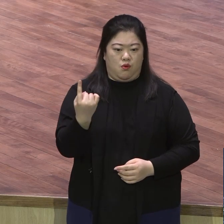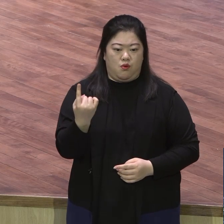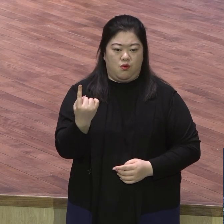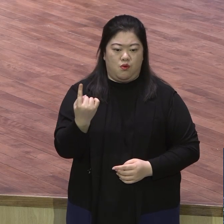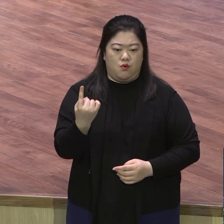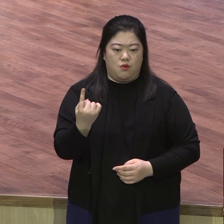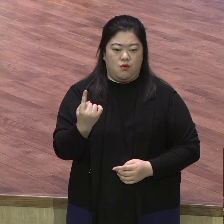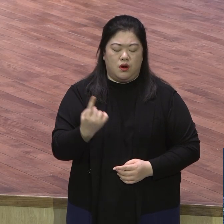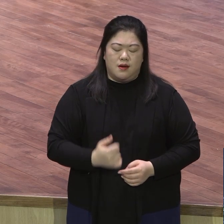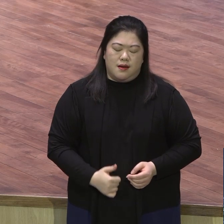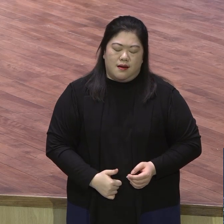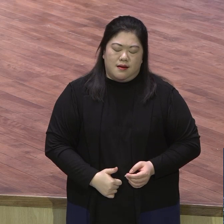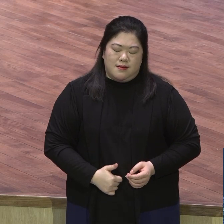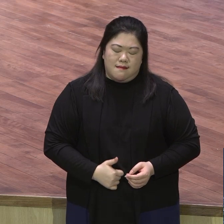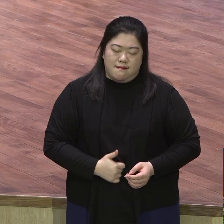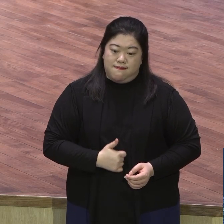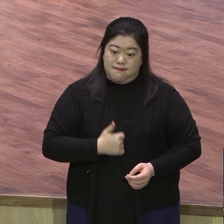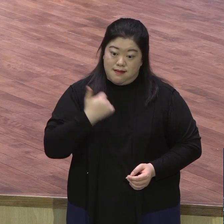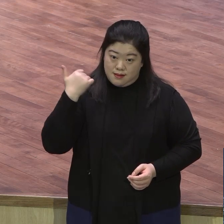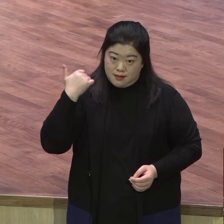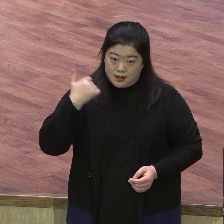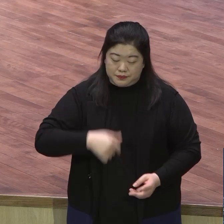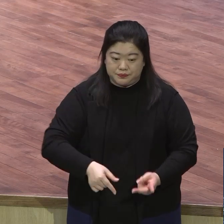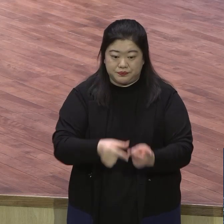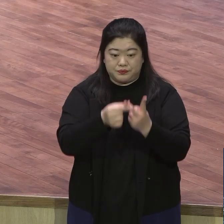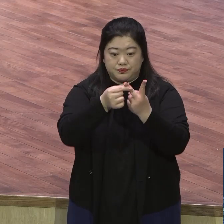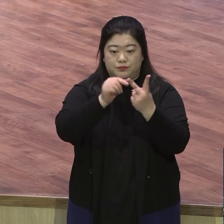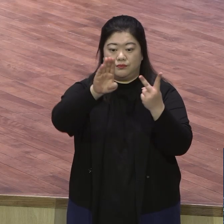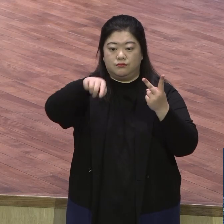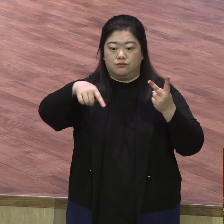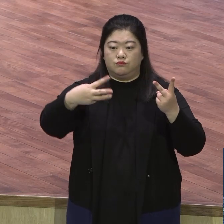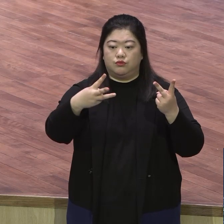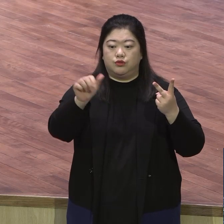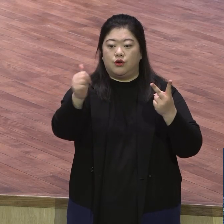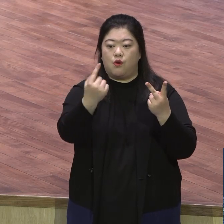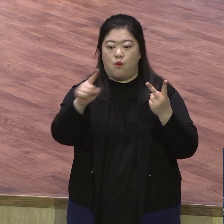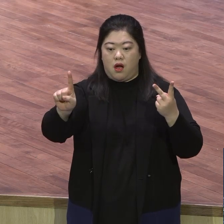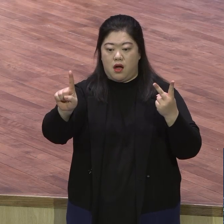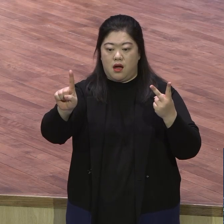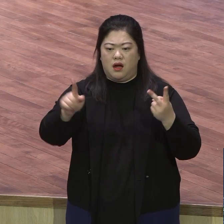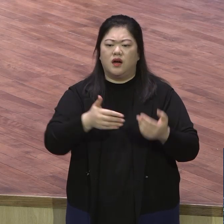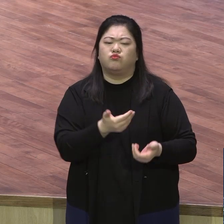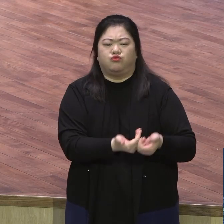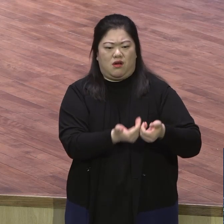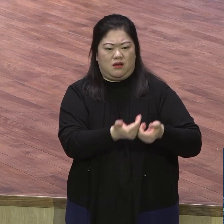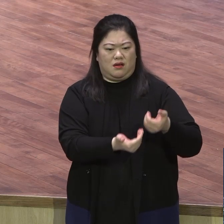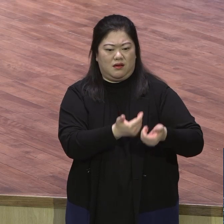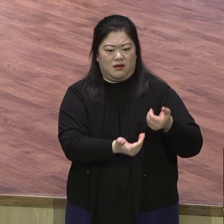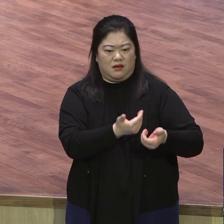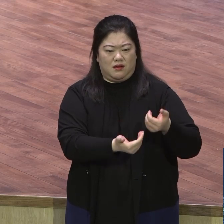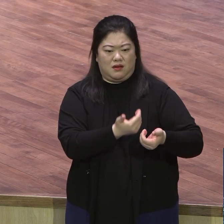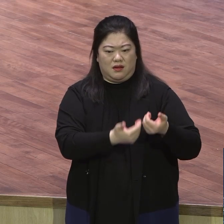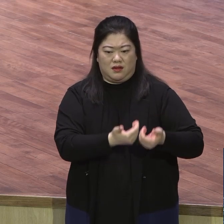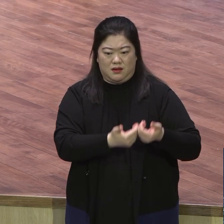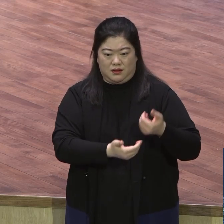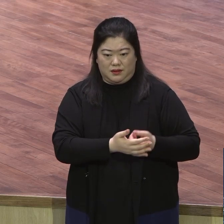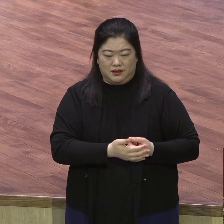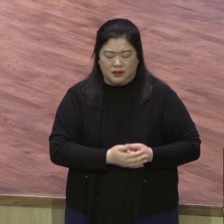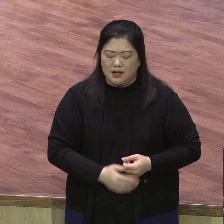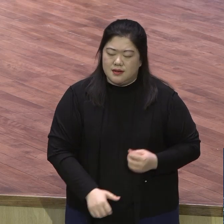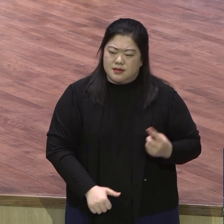단 하나는 불화입니다. 분노와 불화. 이것 때문에 이것 때문에 때문에